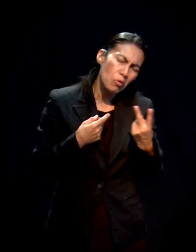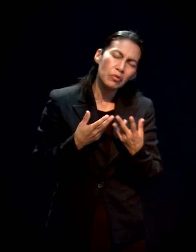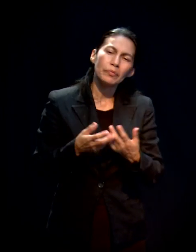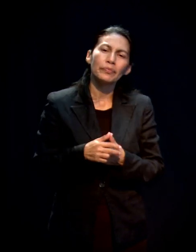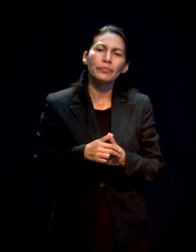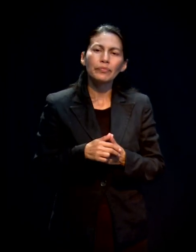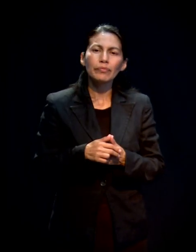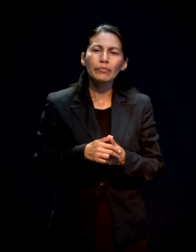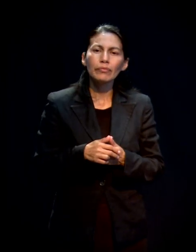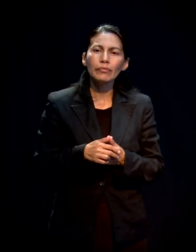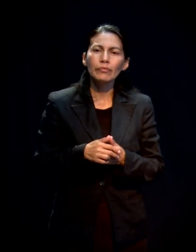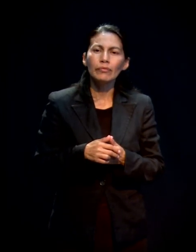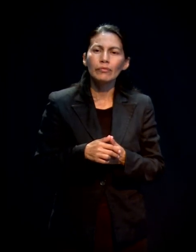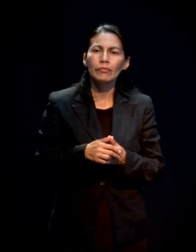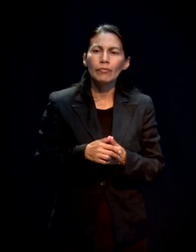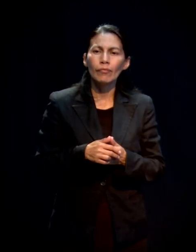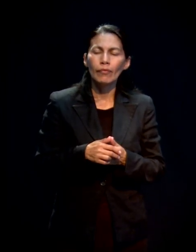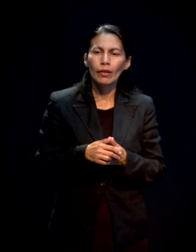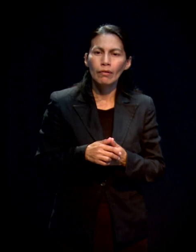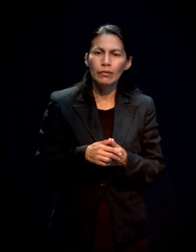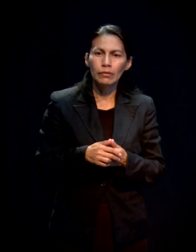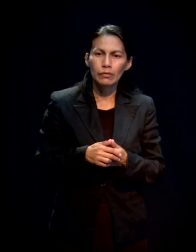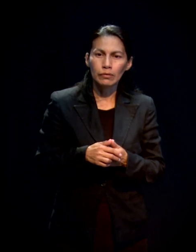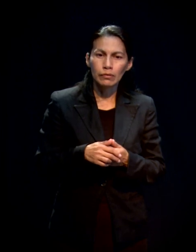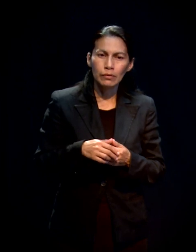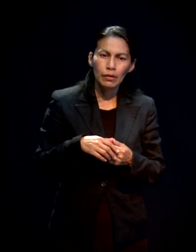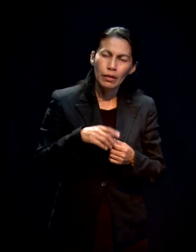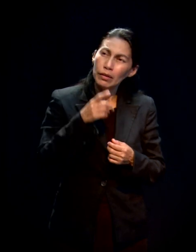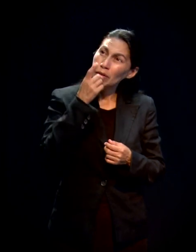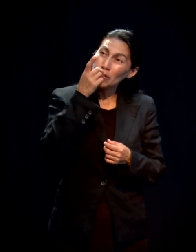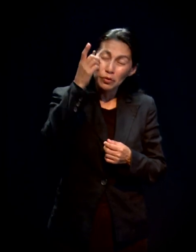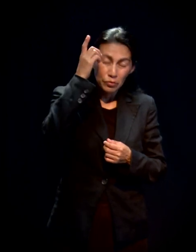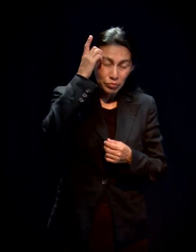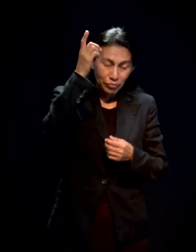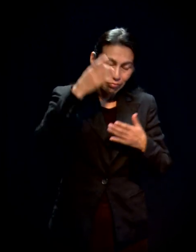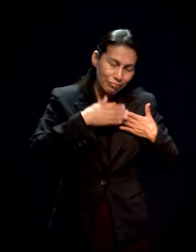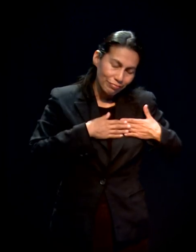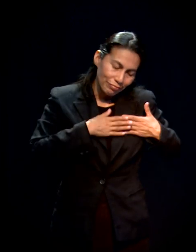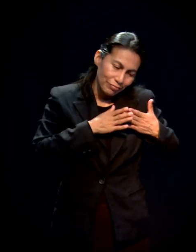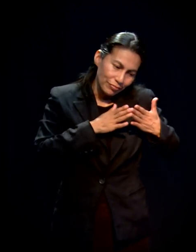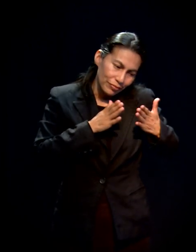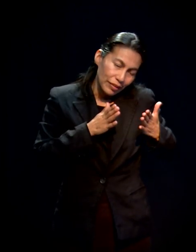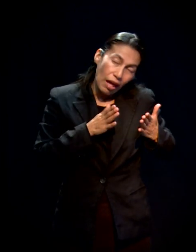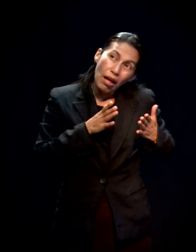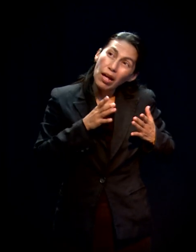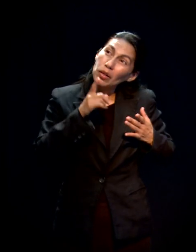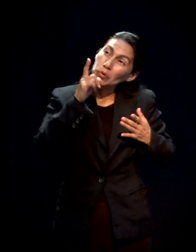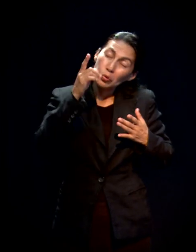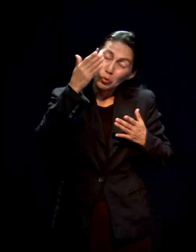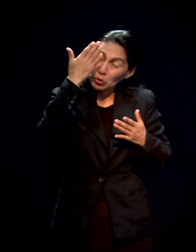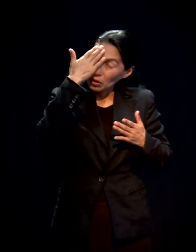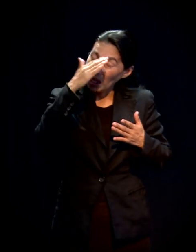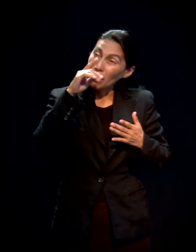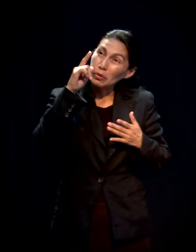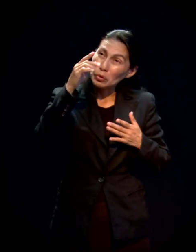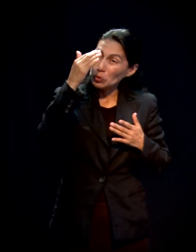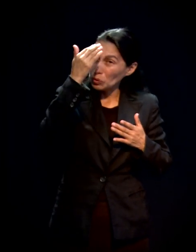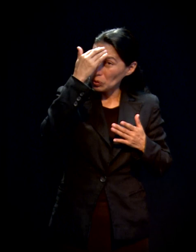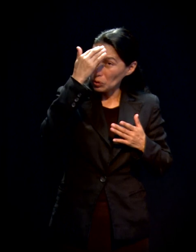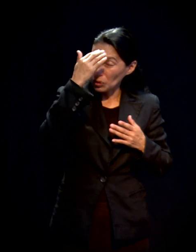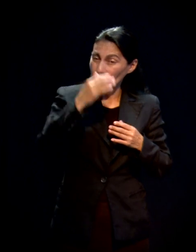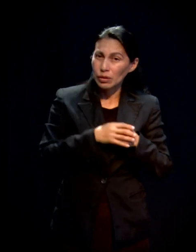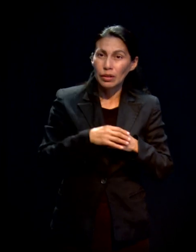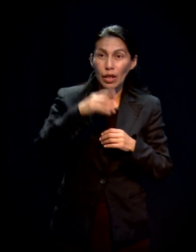conmigo pues y externamos todo lo que estaba pasando en ese momento y gracias a dios